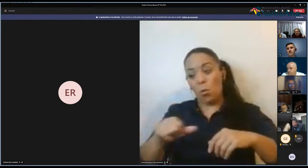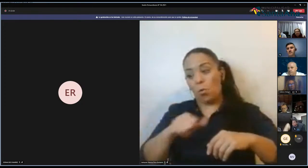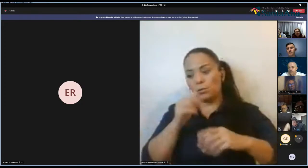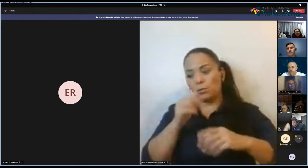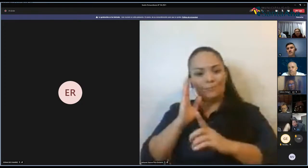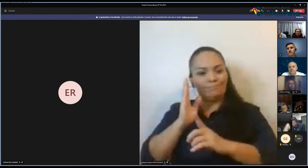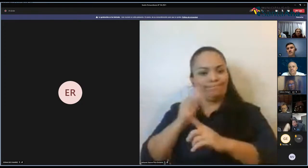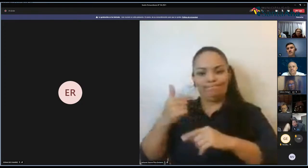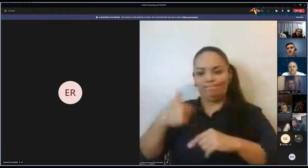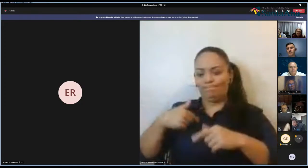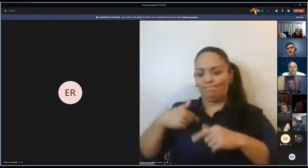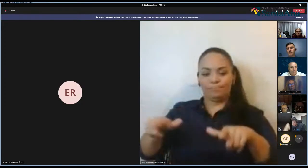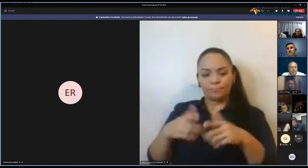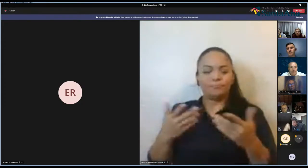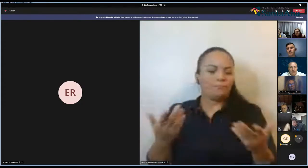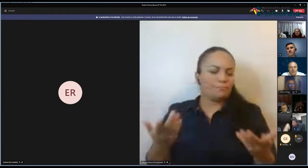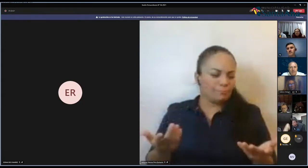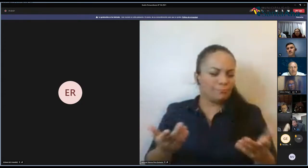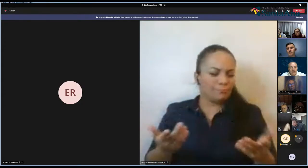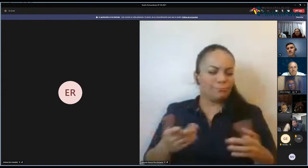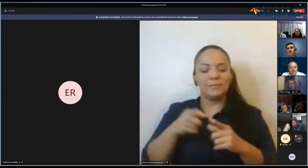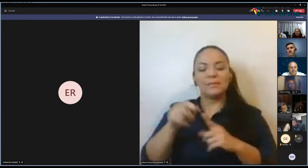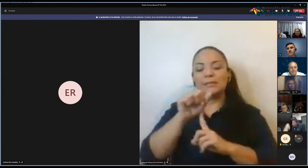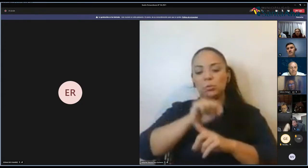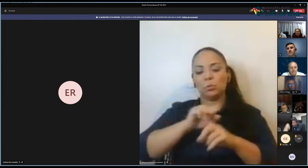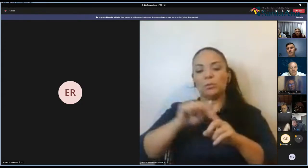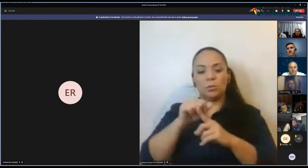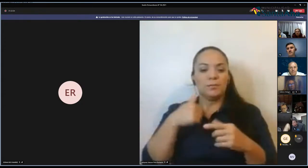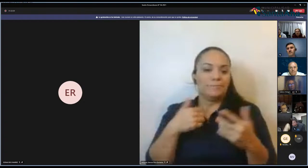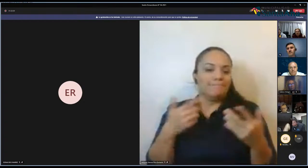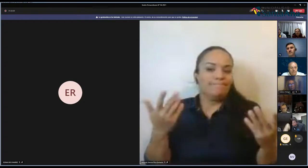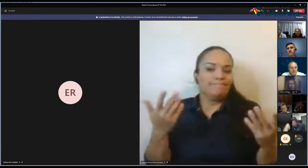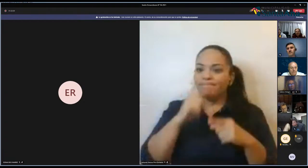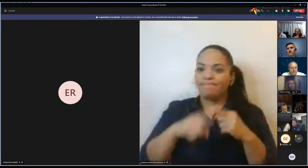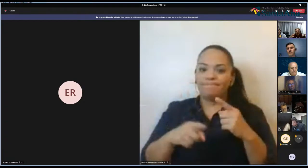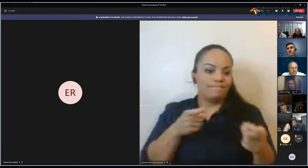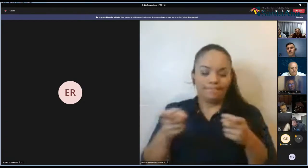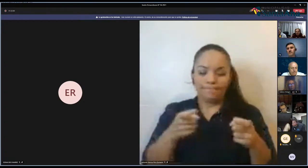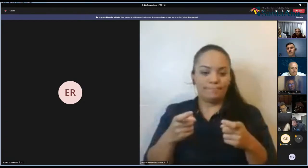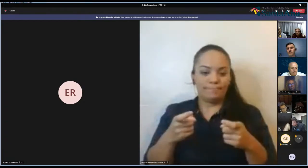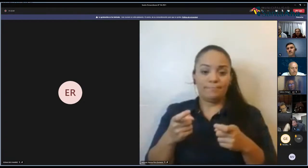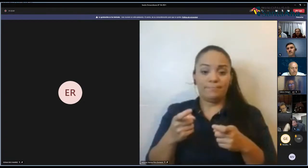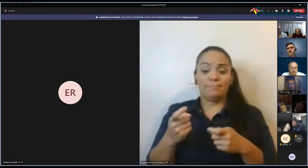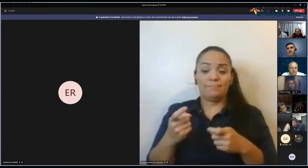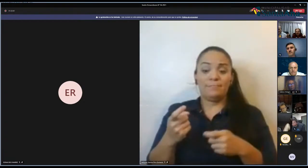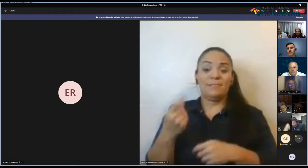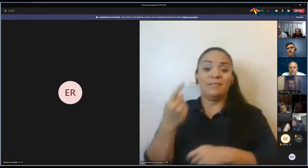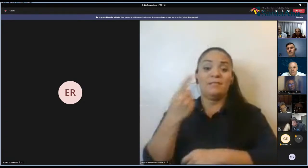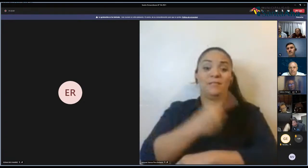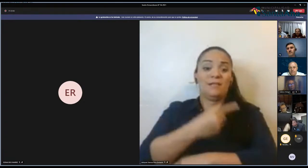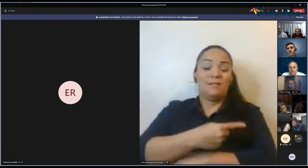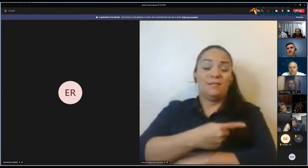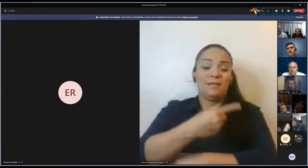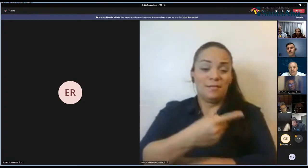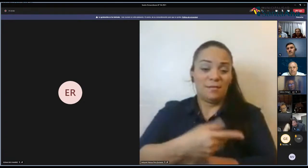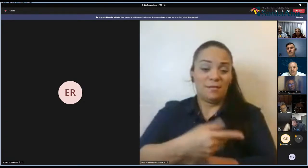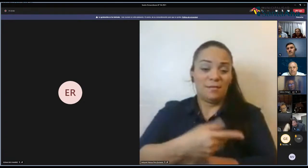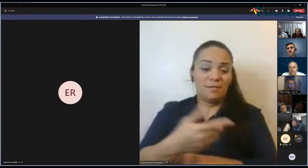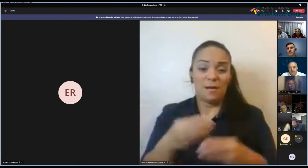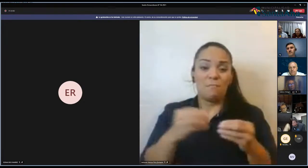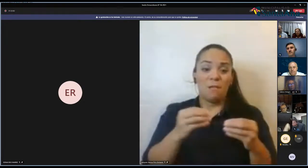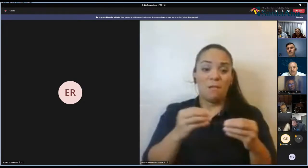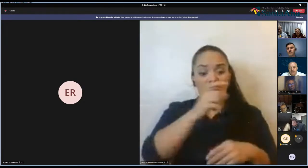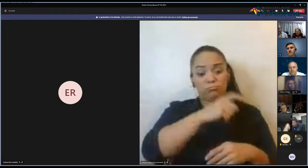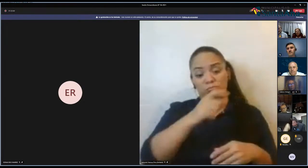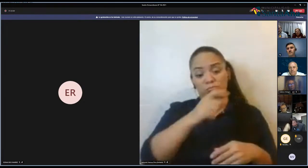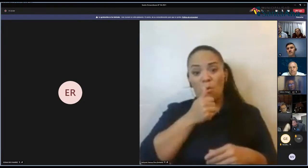entonces son situaciones que a mí se me salen de lanús y cada día se llena y se llena y se llena más el caudal de agua